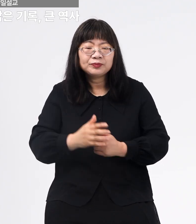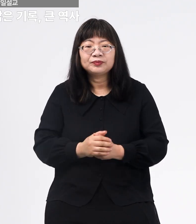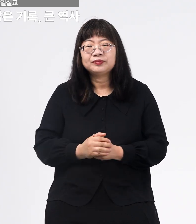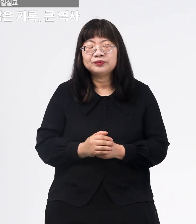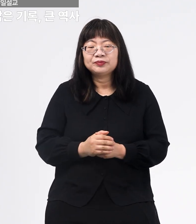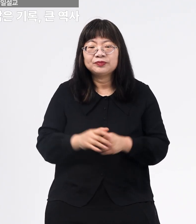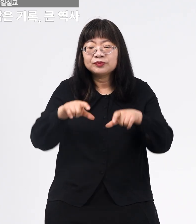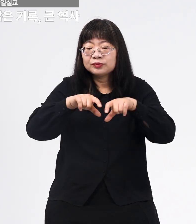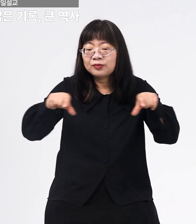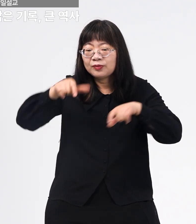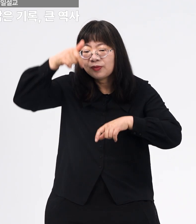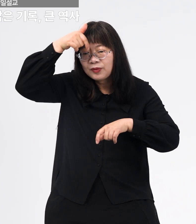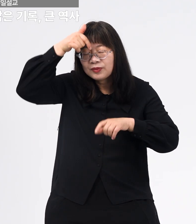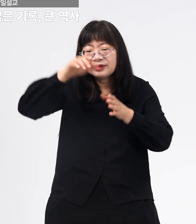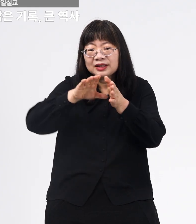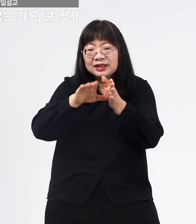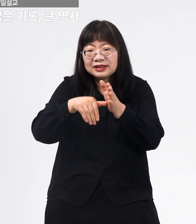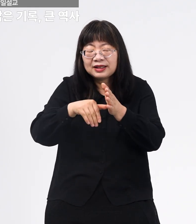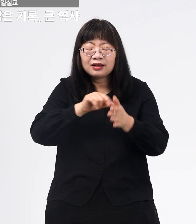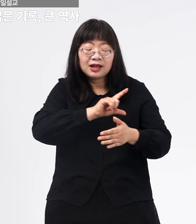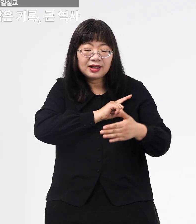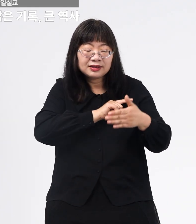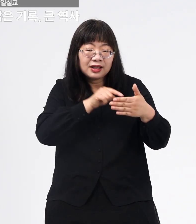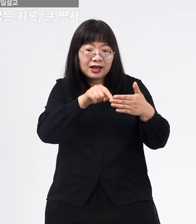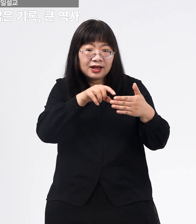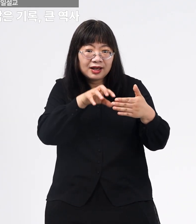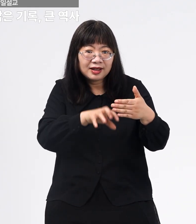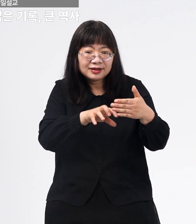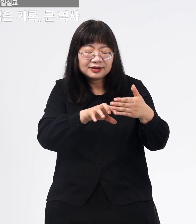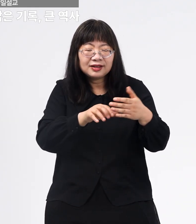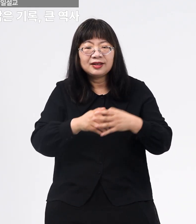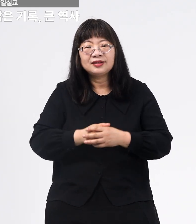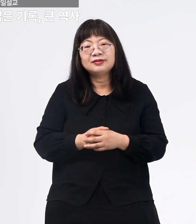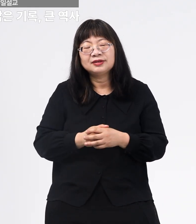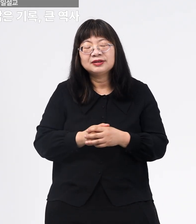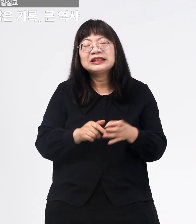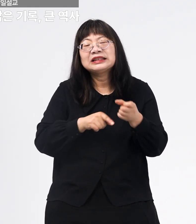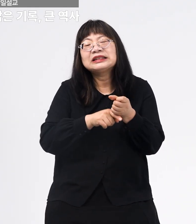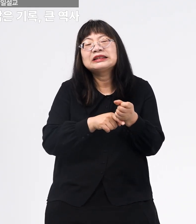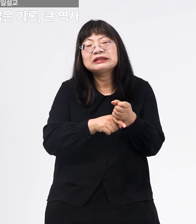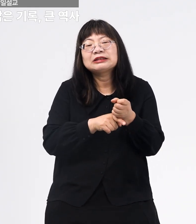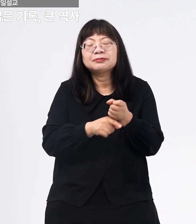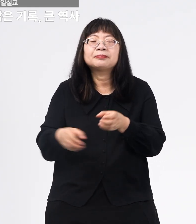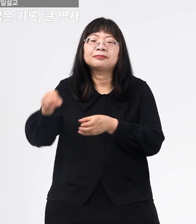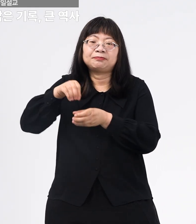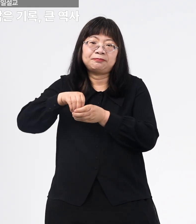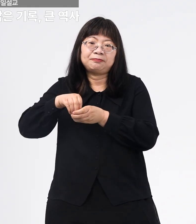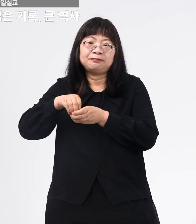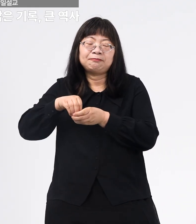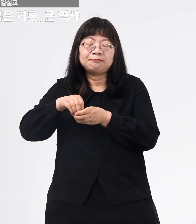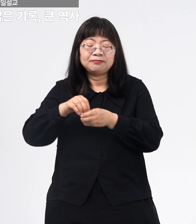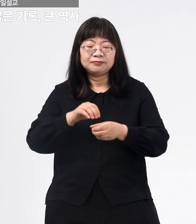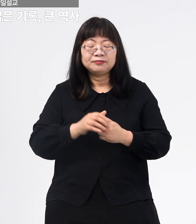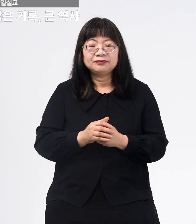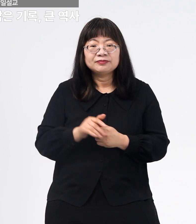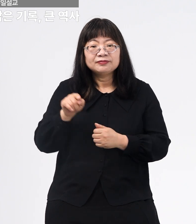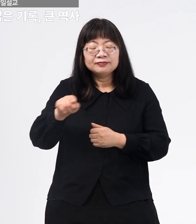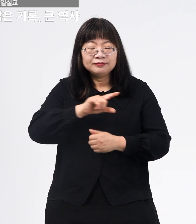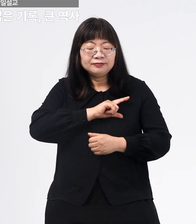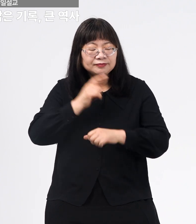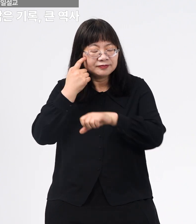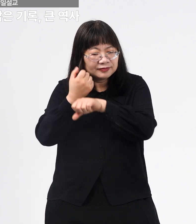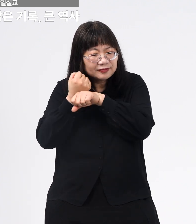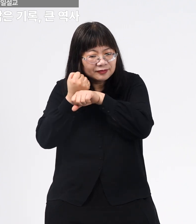보통 고대 시대의 이름 속에는 의미가 담아지게 되어 있습니다. 그래서 이 이름을 연구해